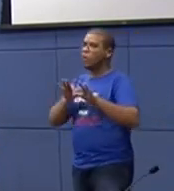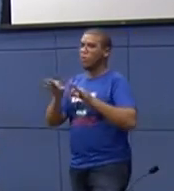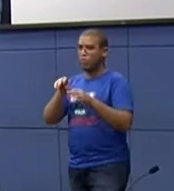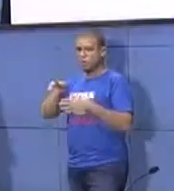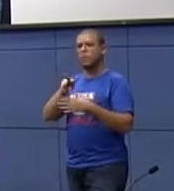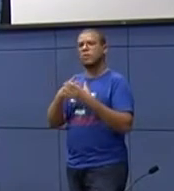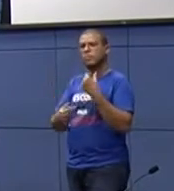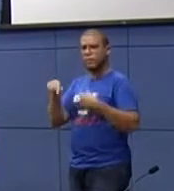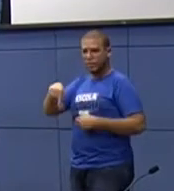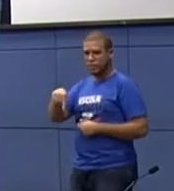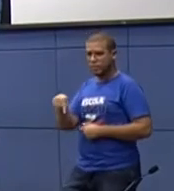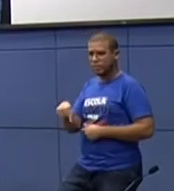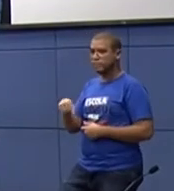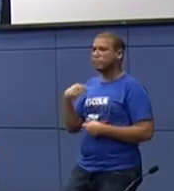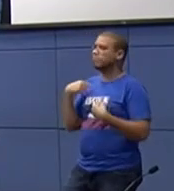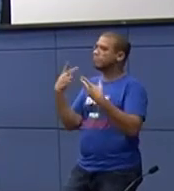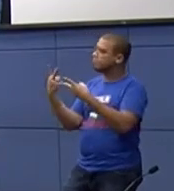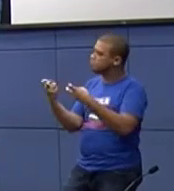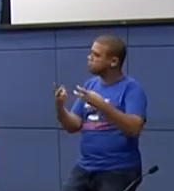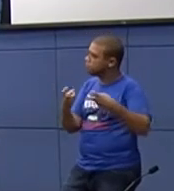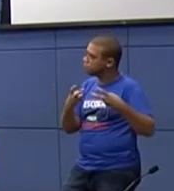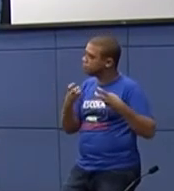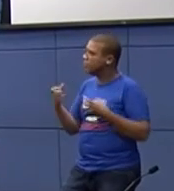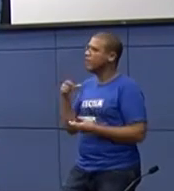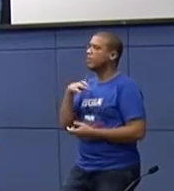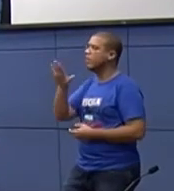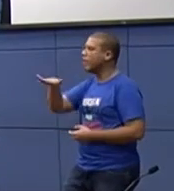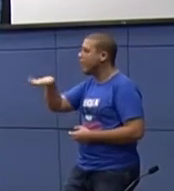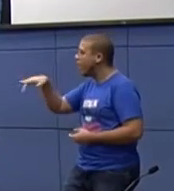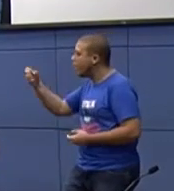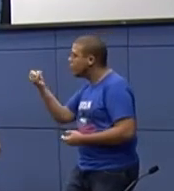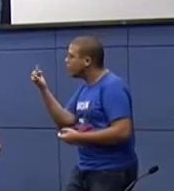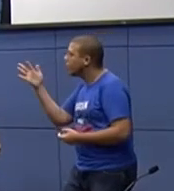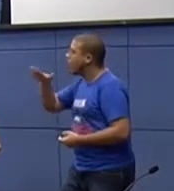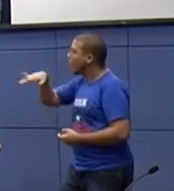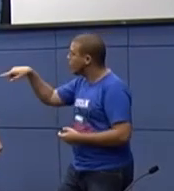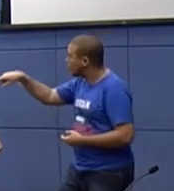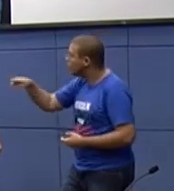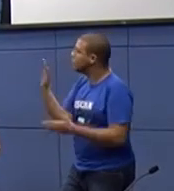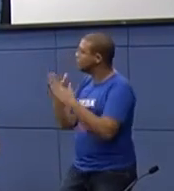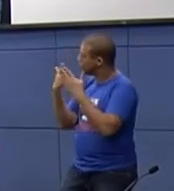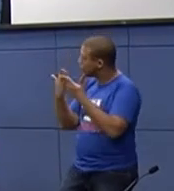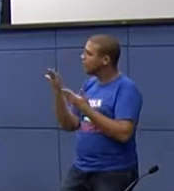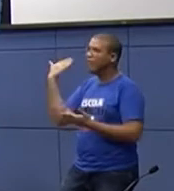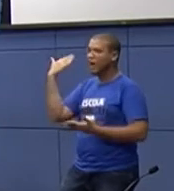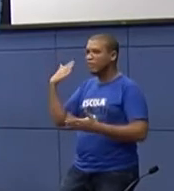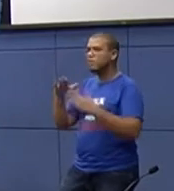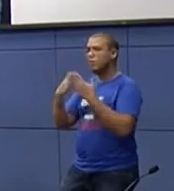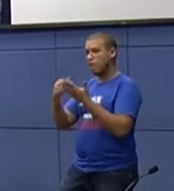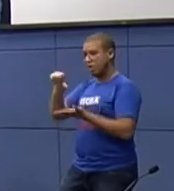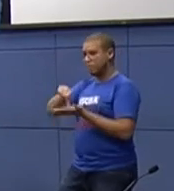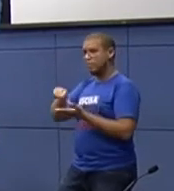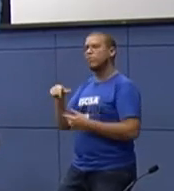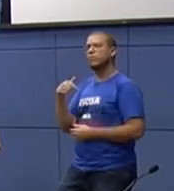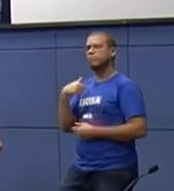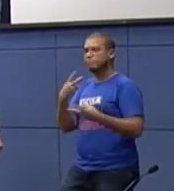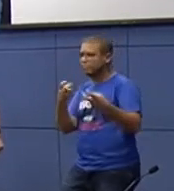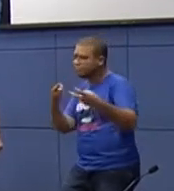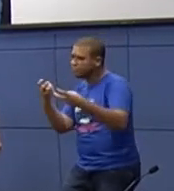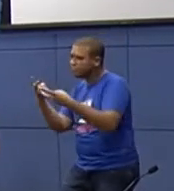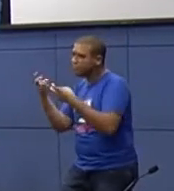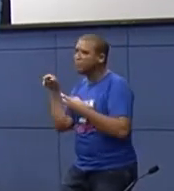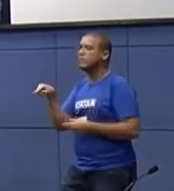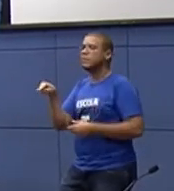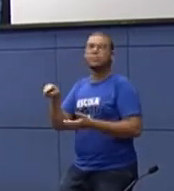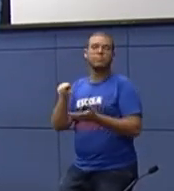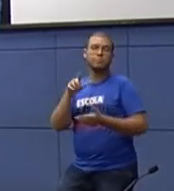trabalhei aqui na escola do Projeto Bilíngue em Campinas. Eu percebi que tem muitos alunos aqui hoje que estudaram na